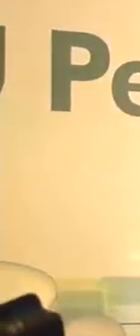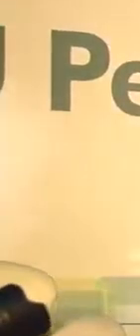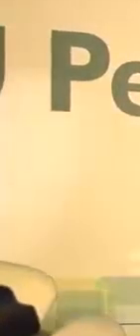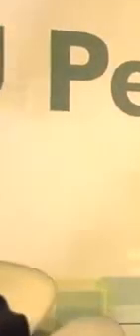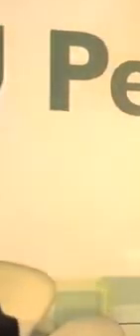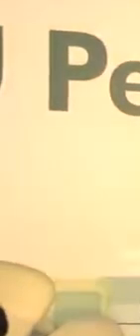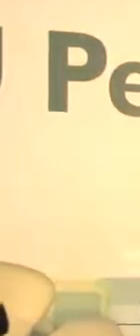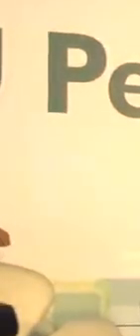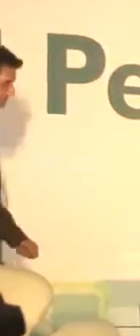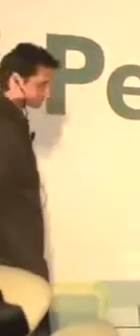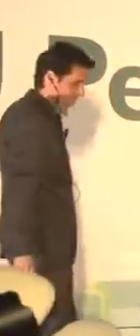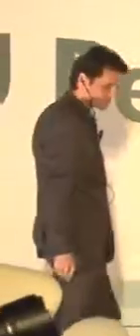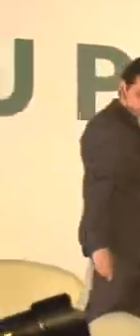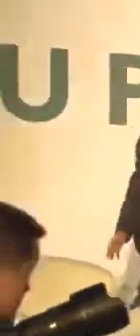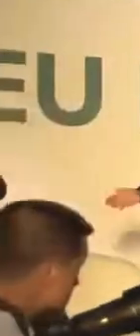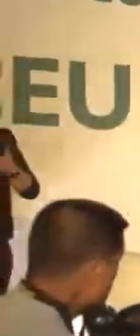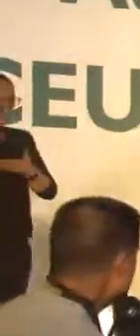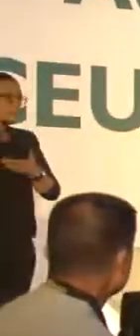César Durigão.